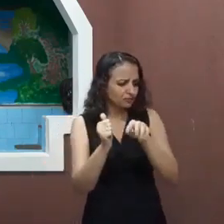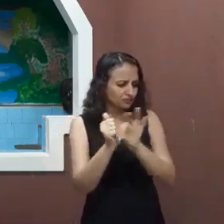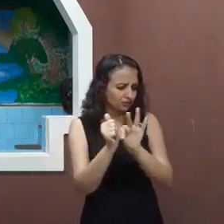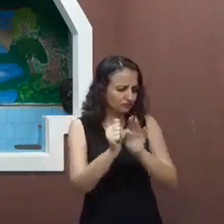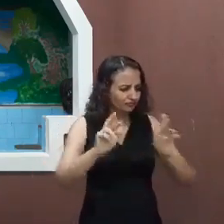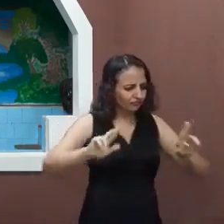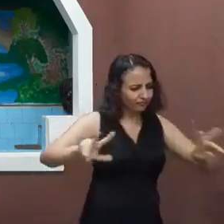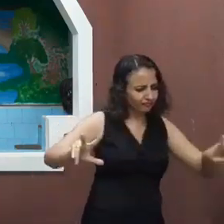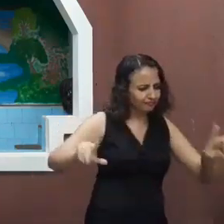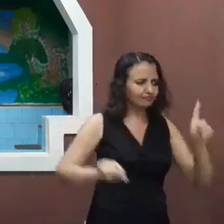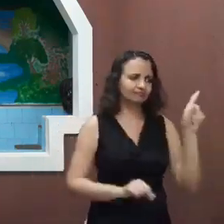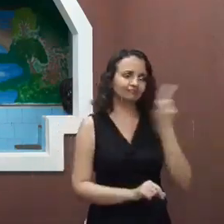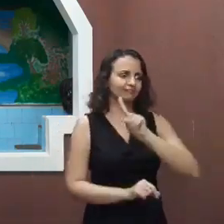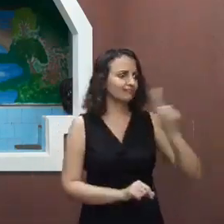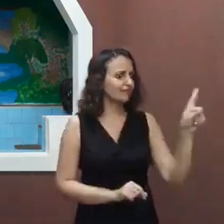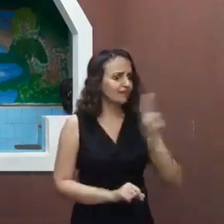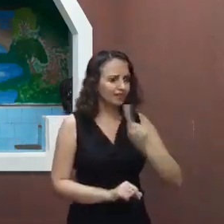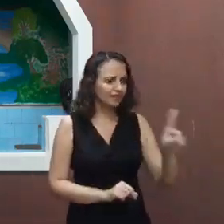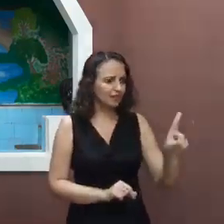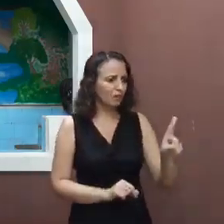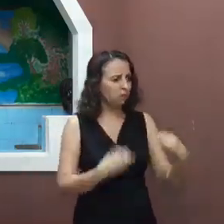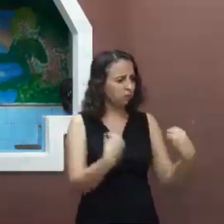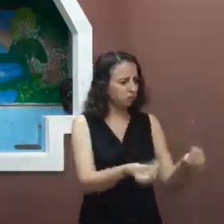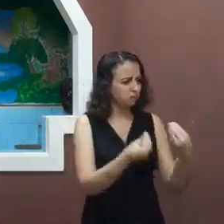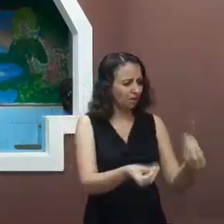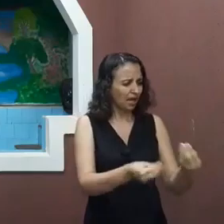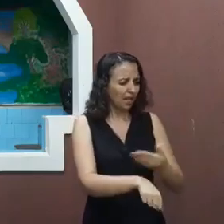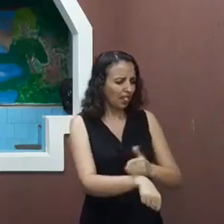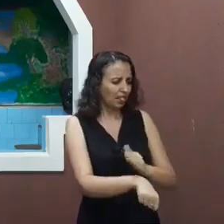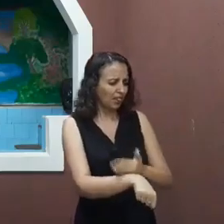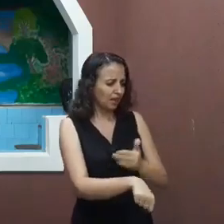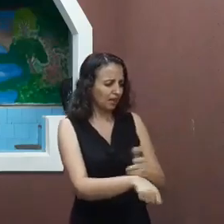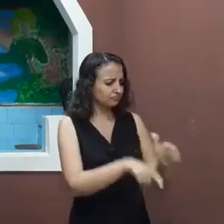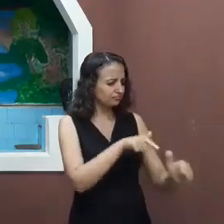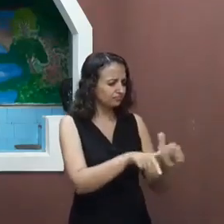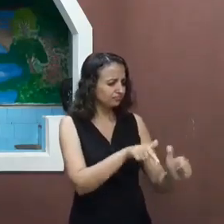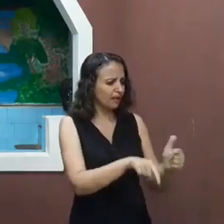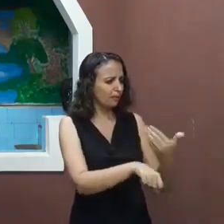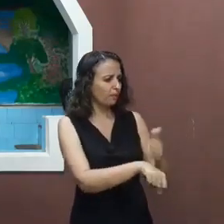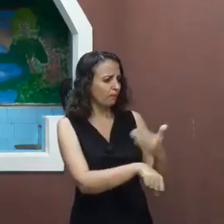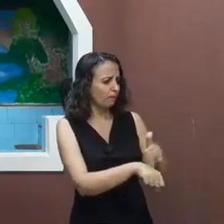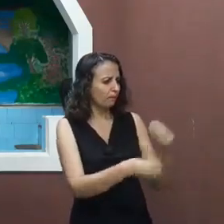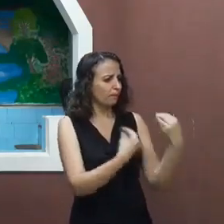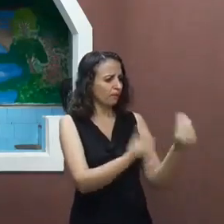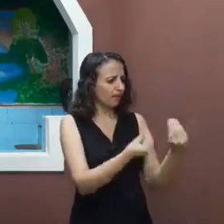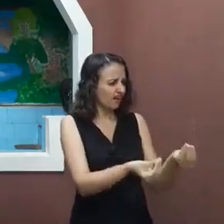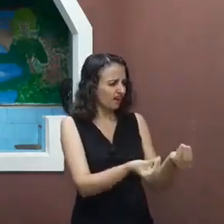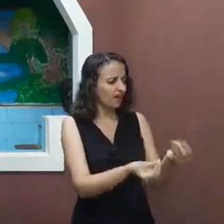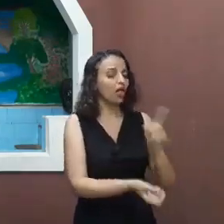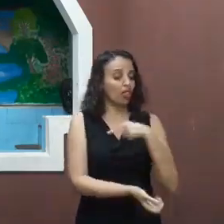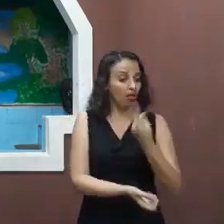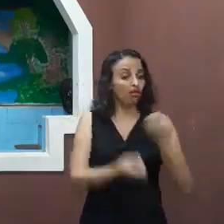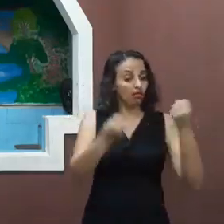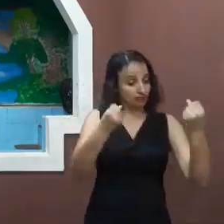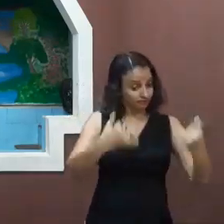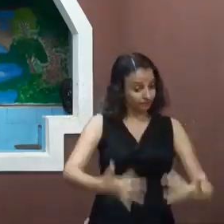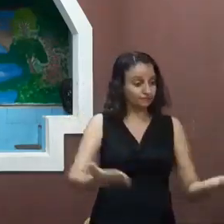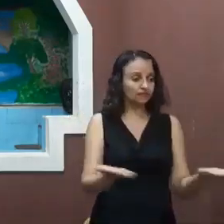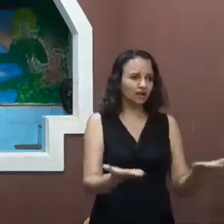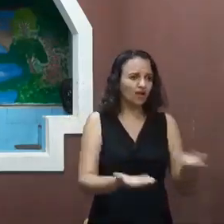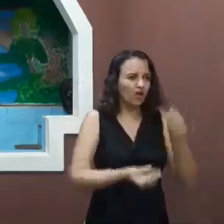não. Qual o papel das obras na salvação? É o que nós entenderemos agora, porque algumas pessoas